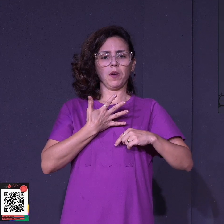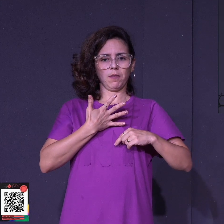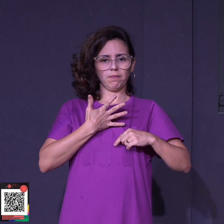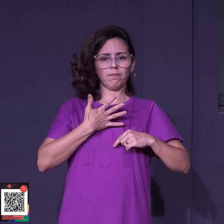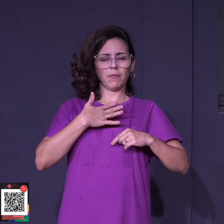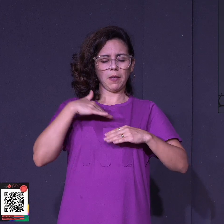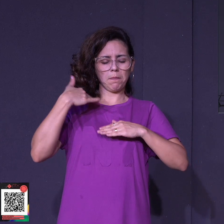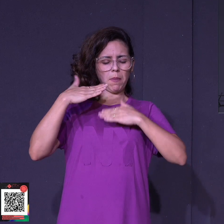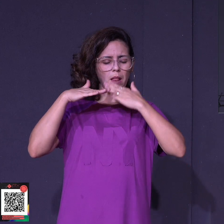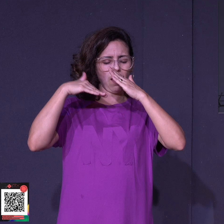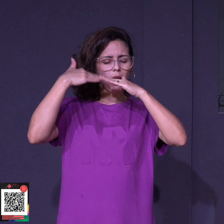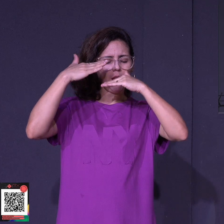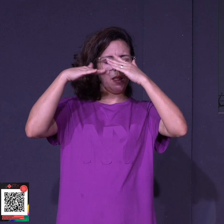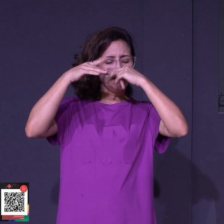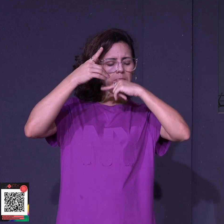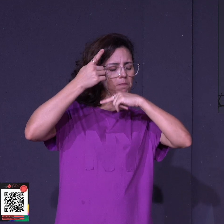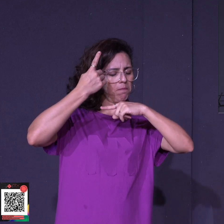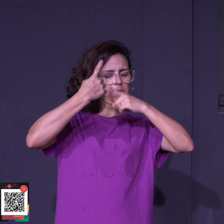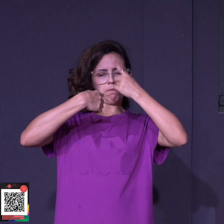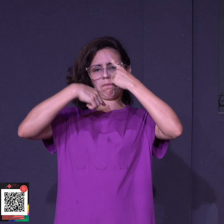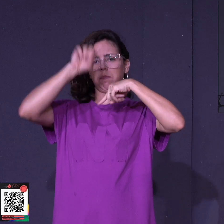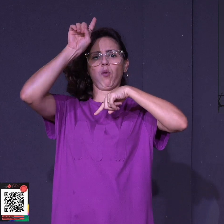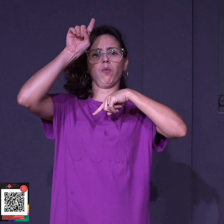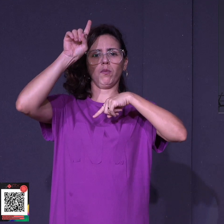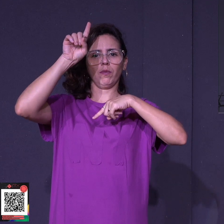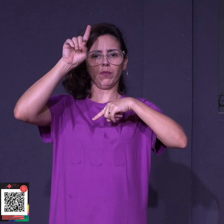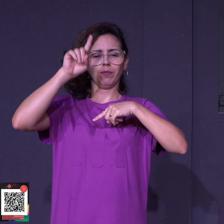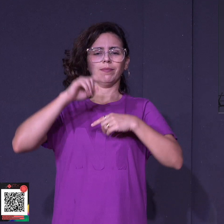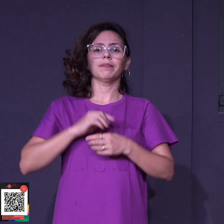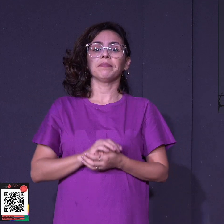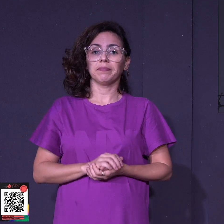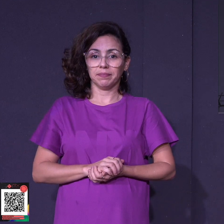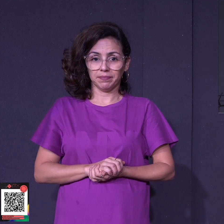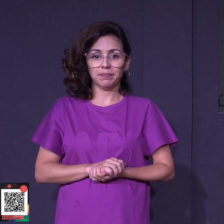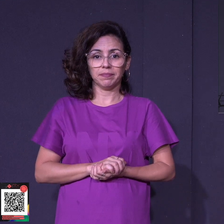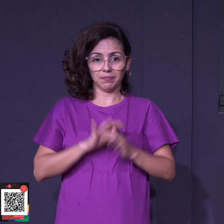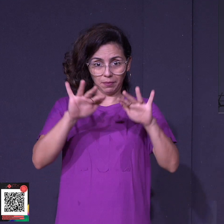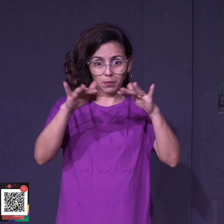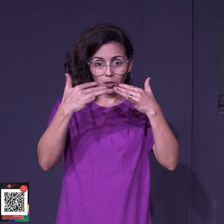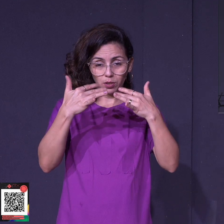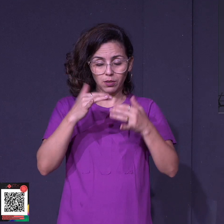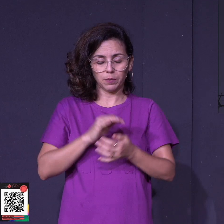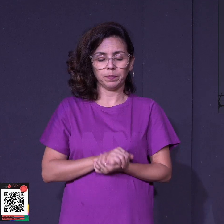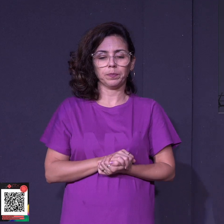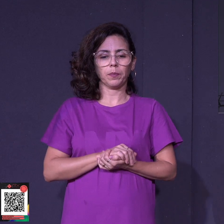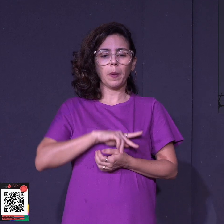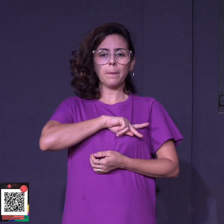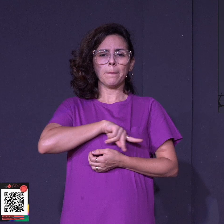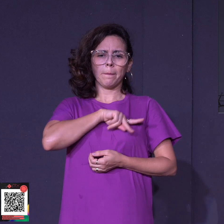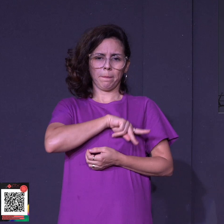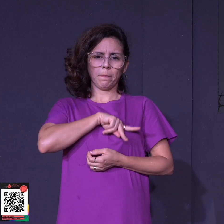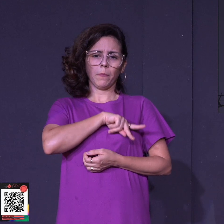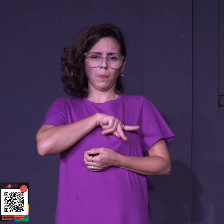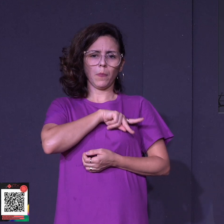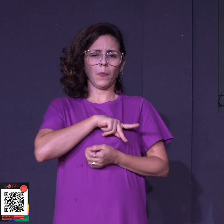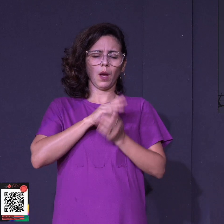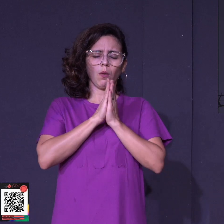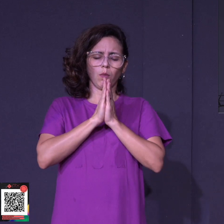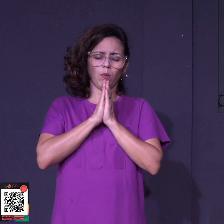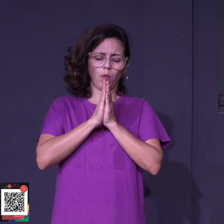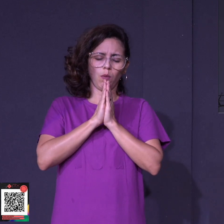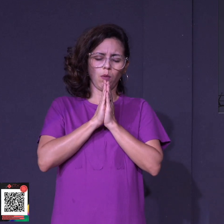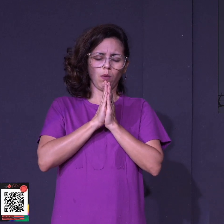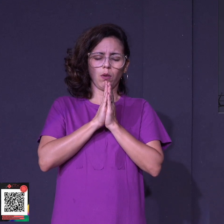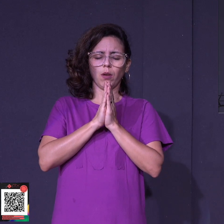Deus. Preste atenção. Paulo ora ao Senhor e, sem pretensão alguma, tem orado por essa